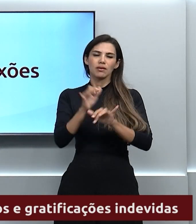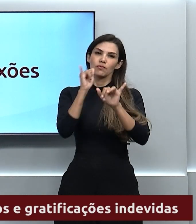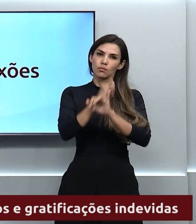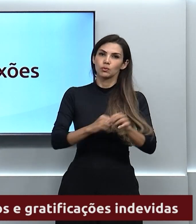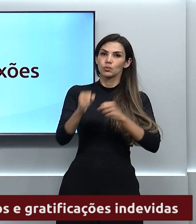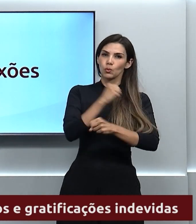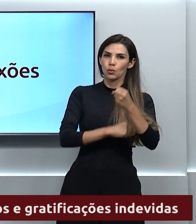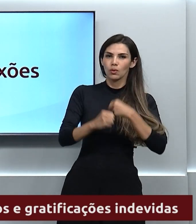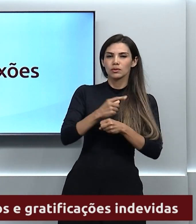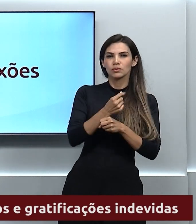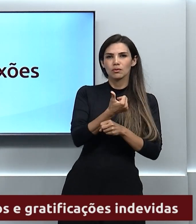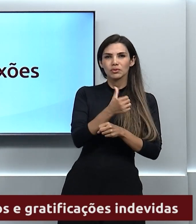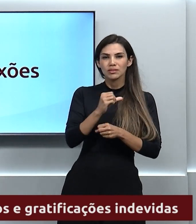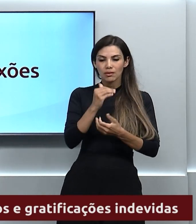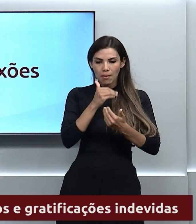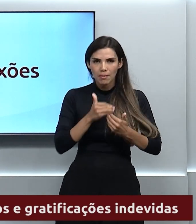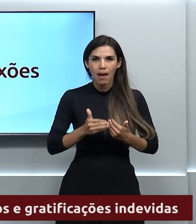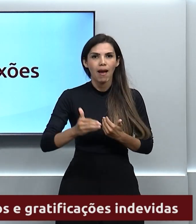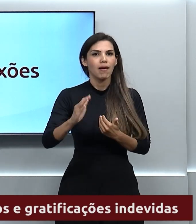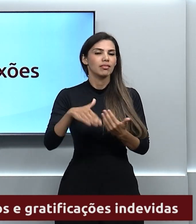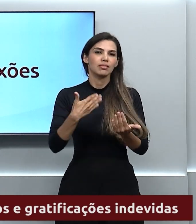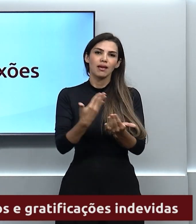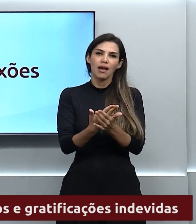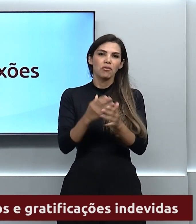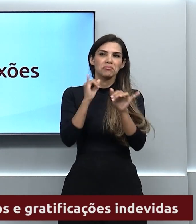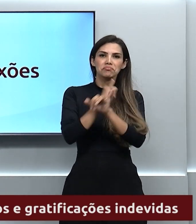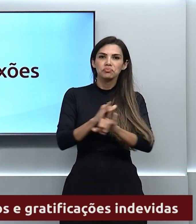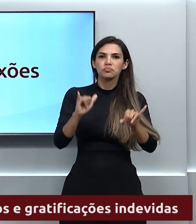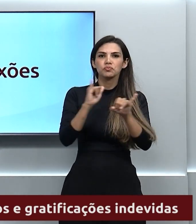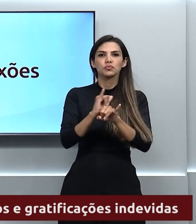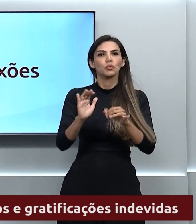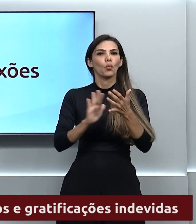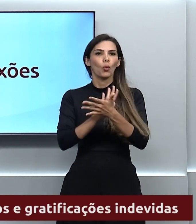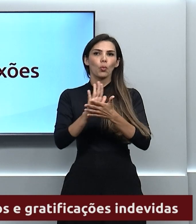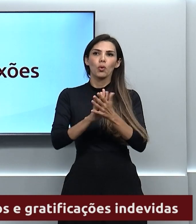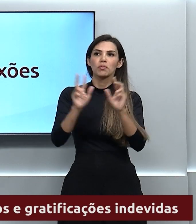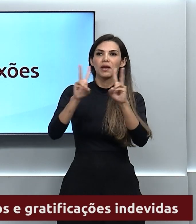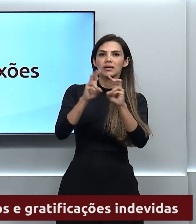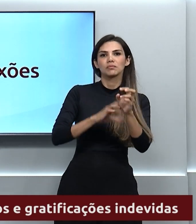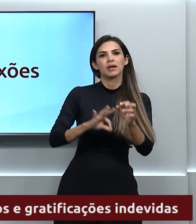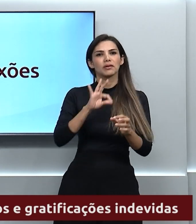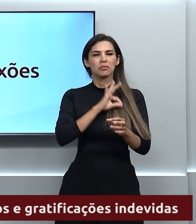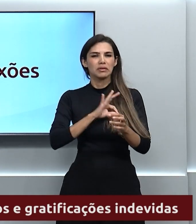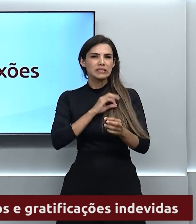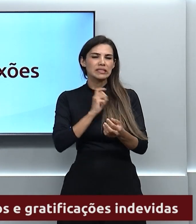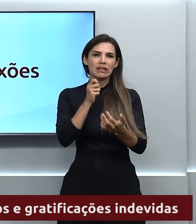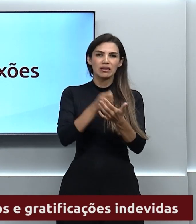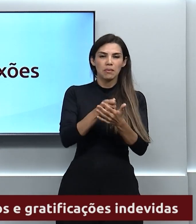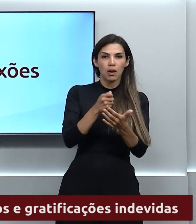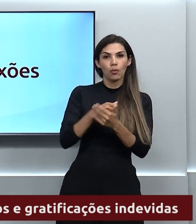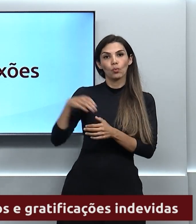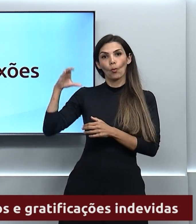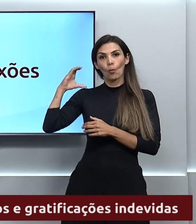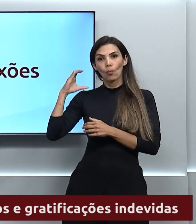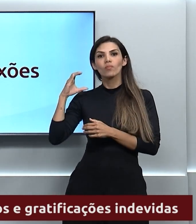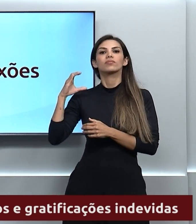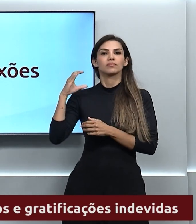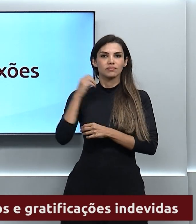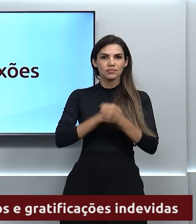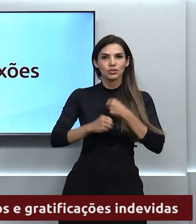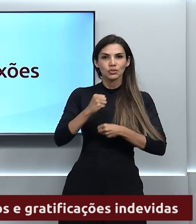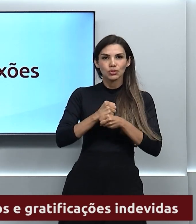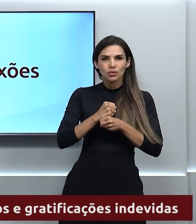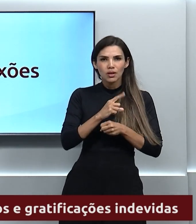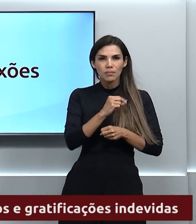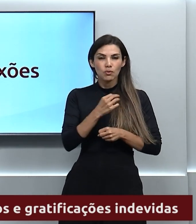tem apresentado dados sobre a folha de pagamento. E desde 2008, a companhia não tem enviado os editais de